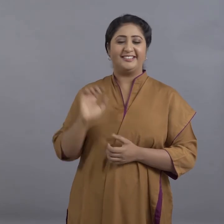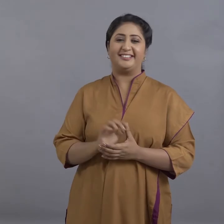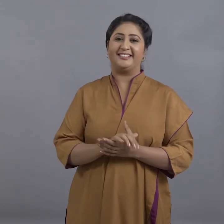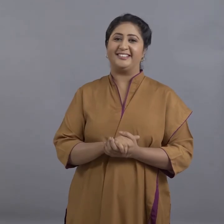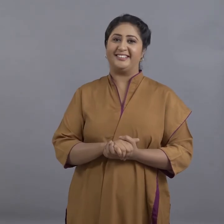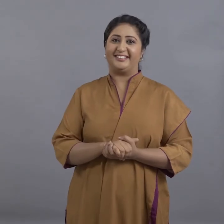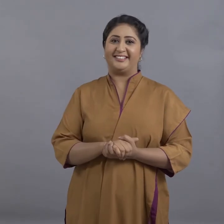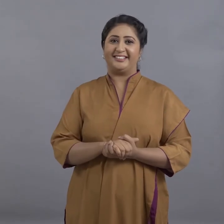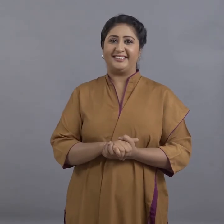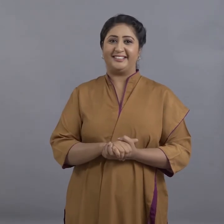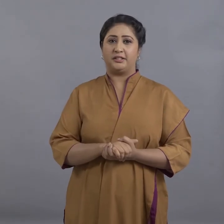गर्मी,